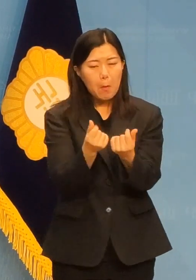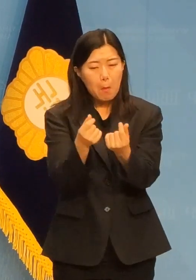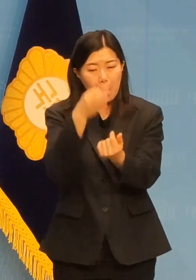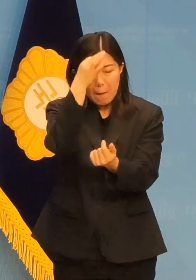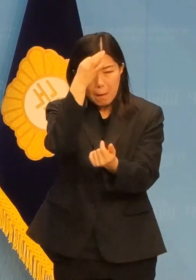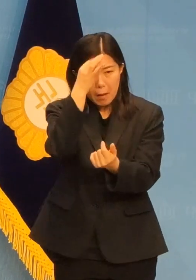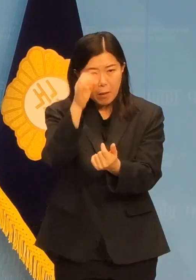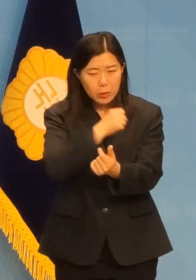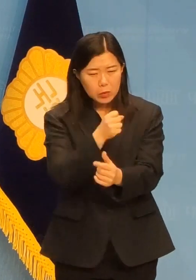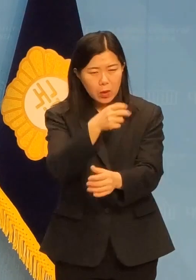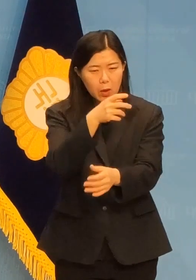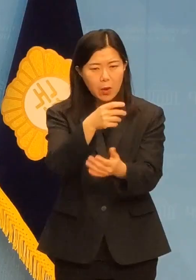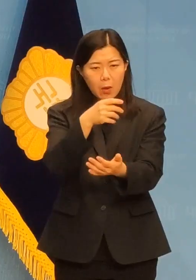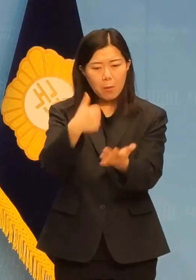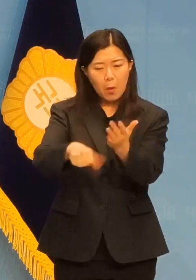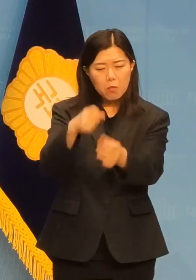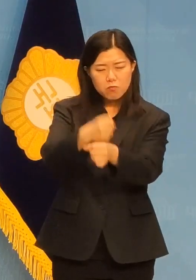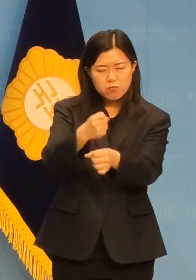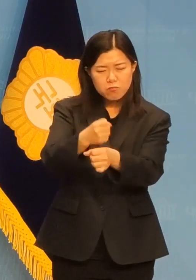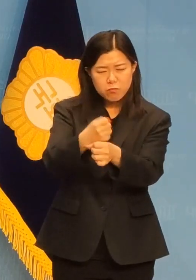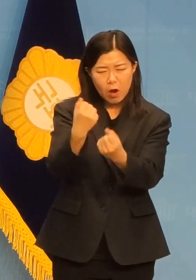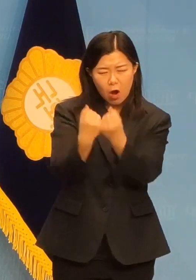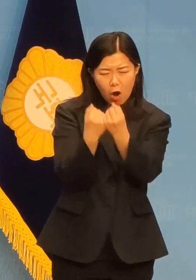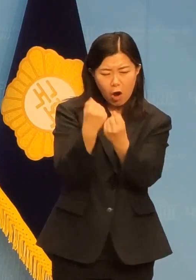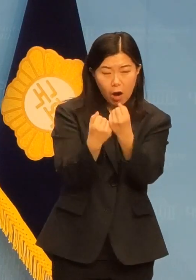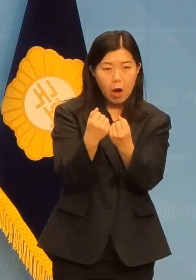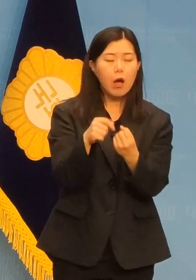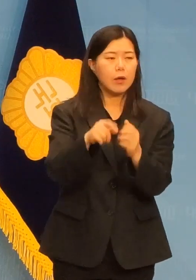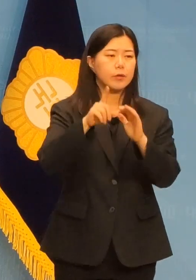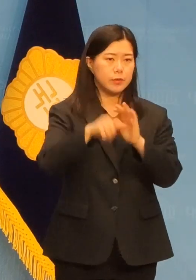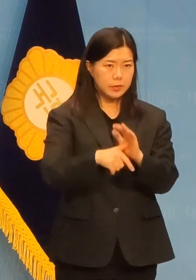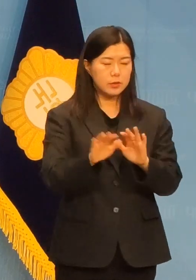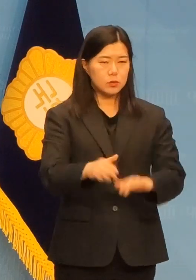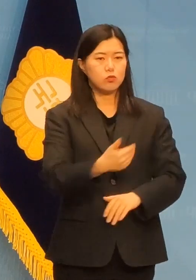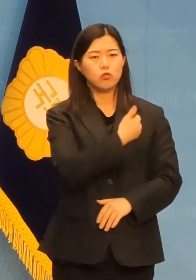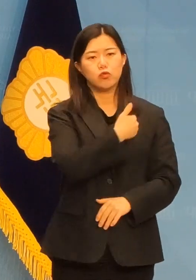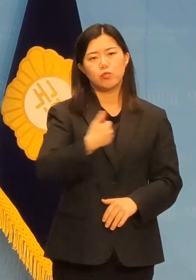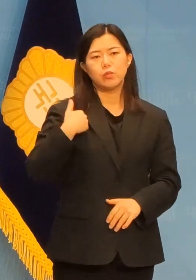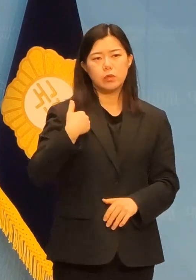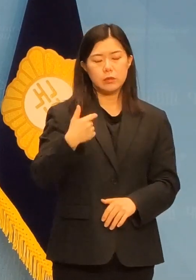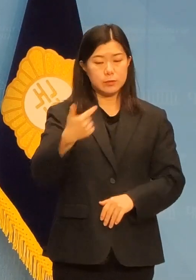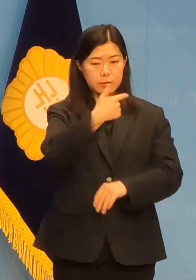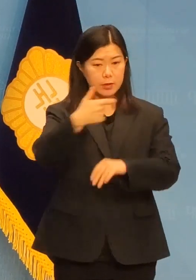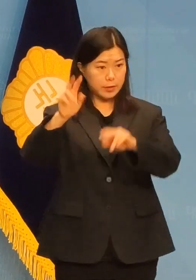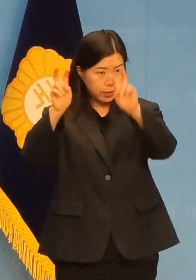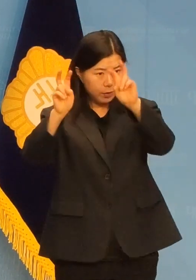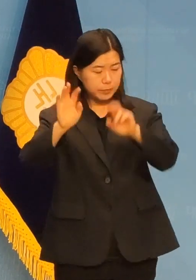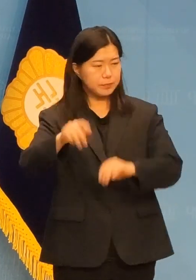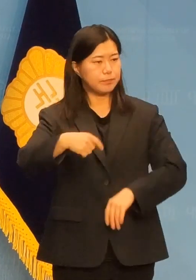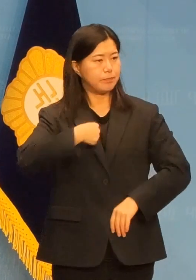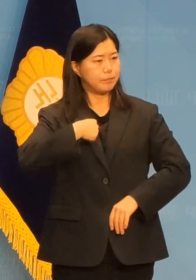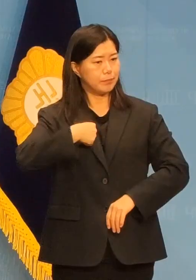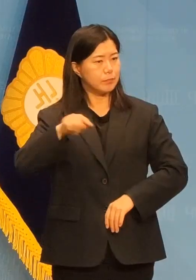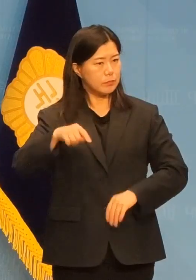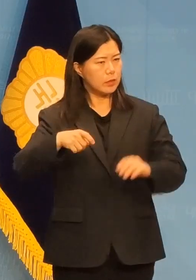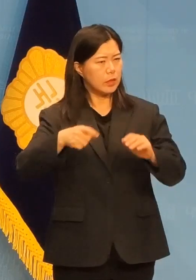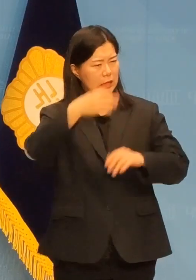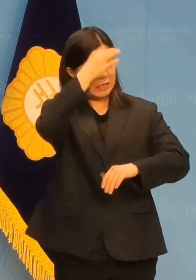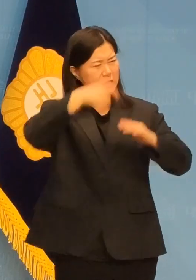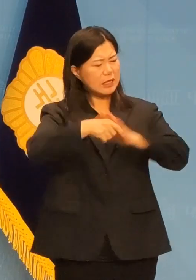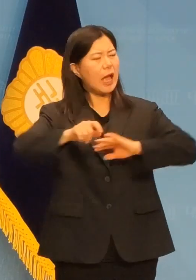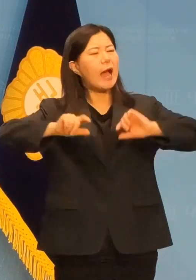제품을 만들고 있다는 점만 설명할 수 있으면 이제는 대기업이 스스로가 기술